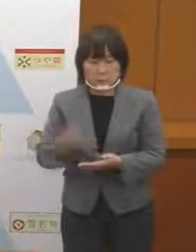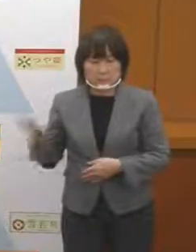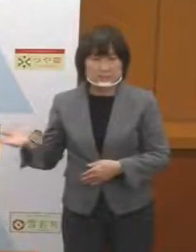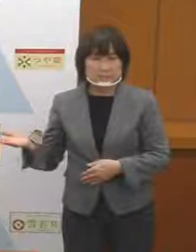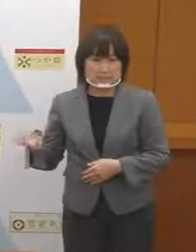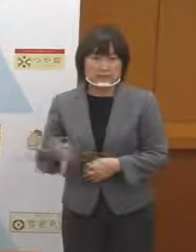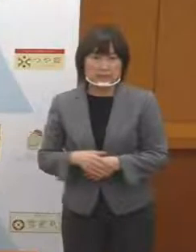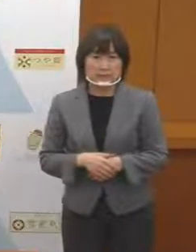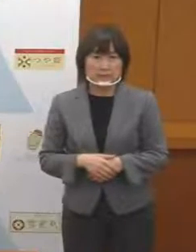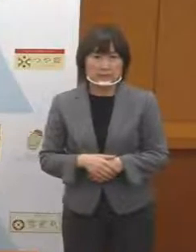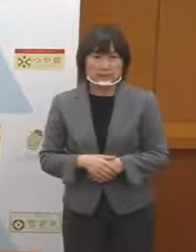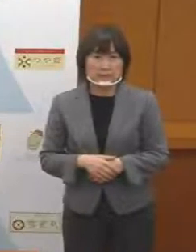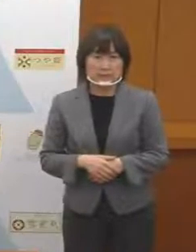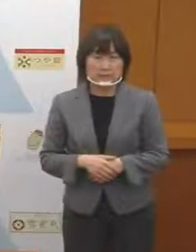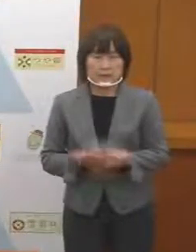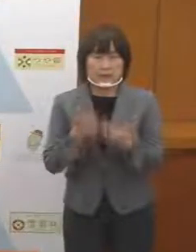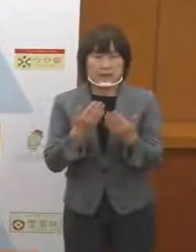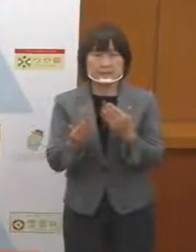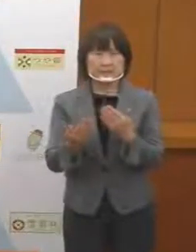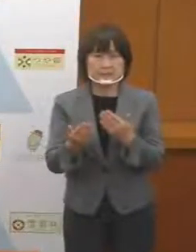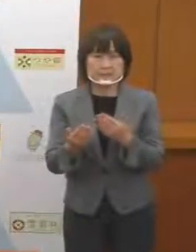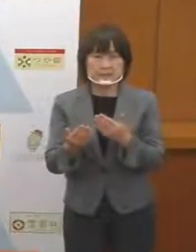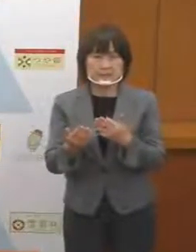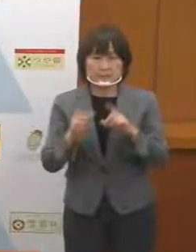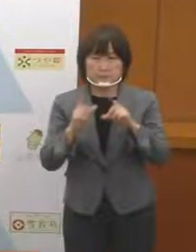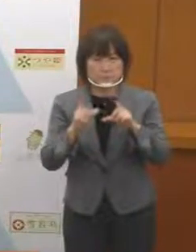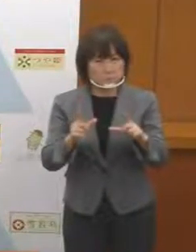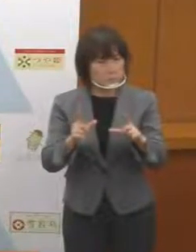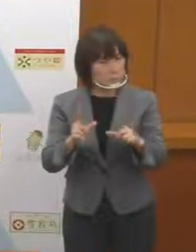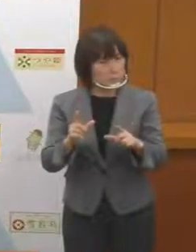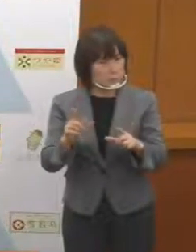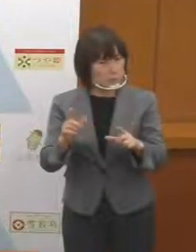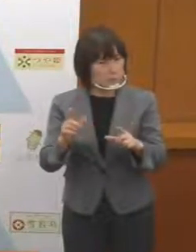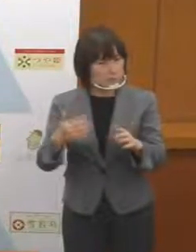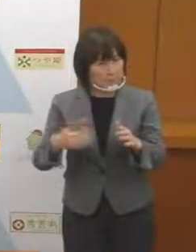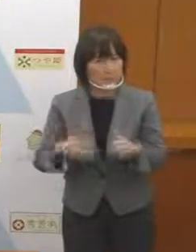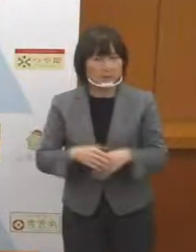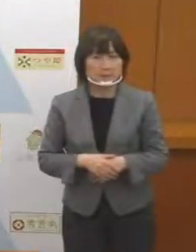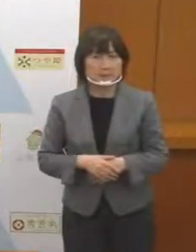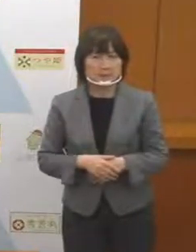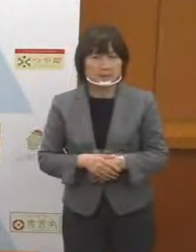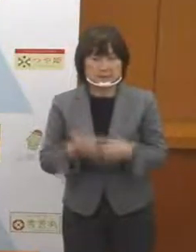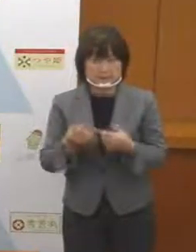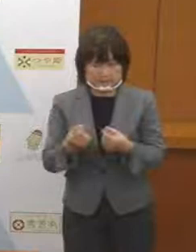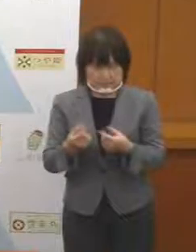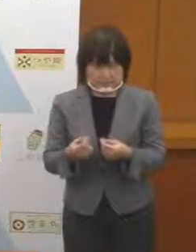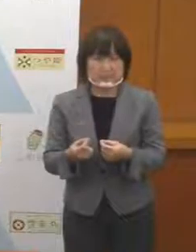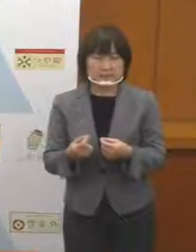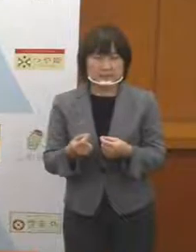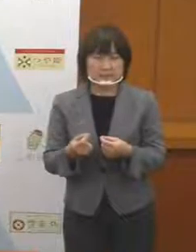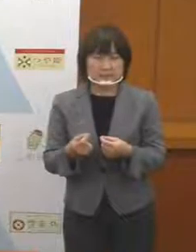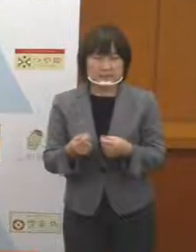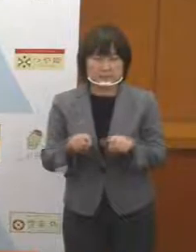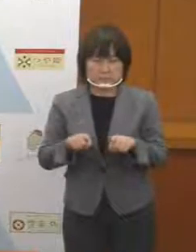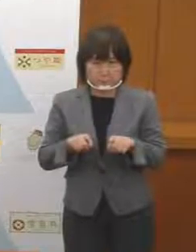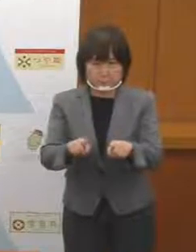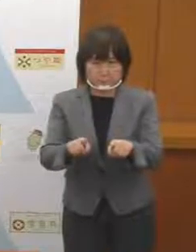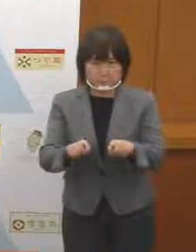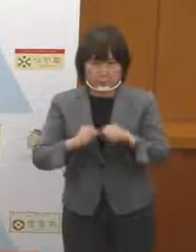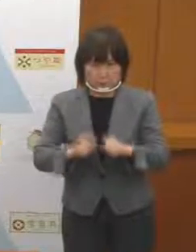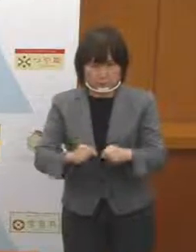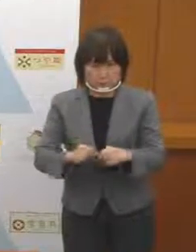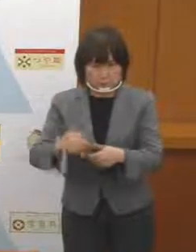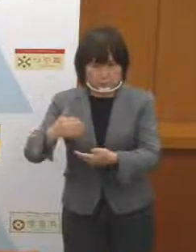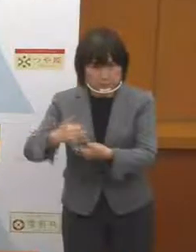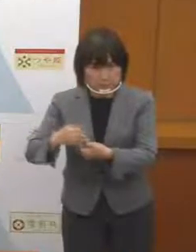あのまあ明確にはあの答えにはなってないけどしっかりと足並みをそろえていることになると思うと最後